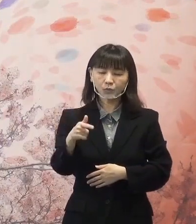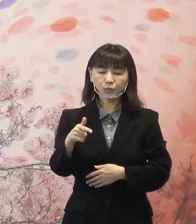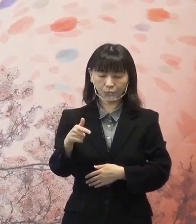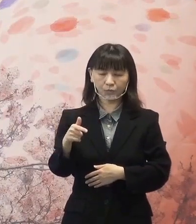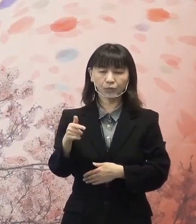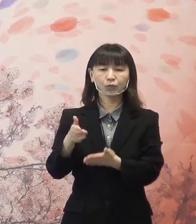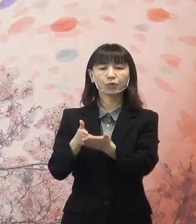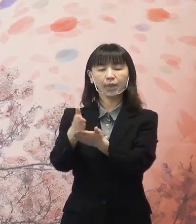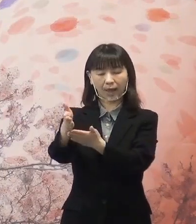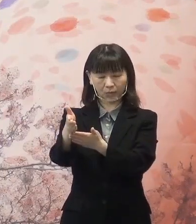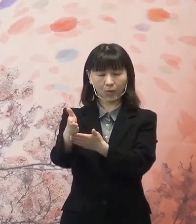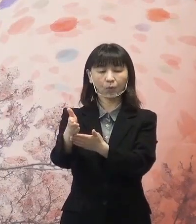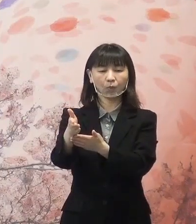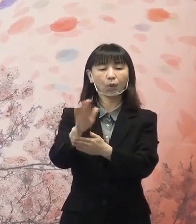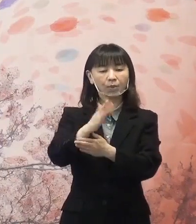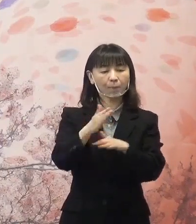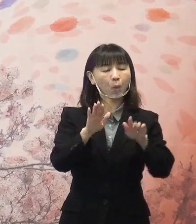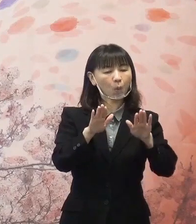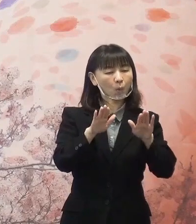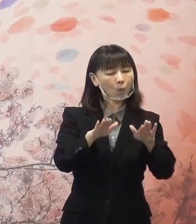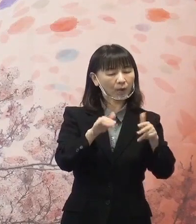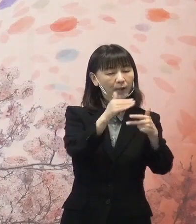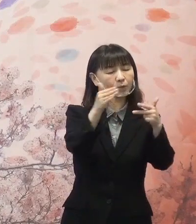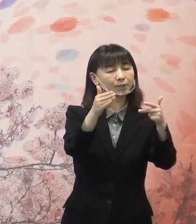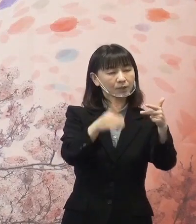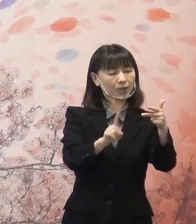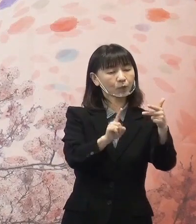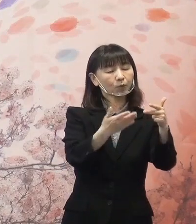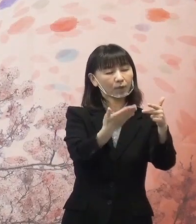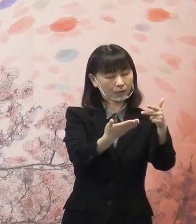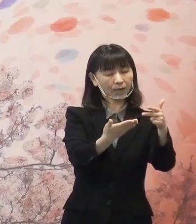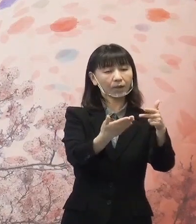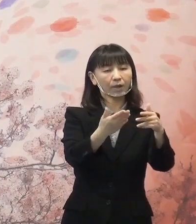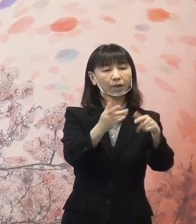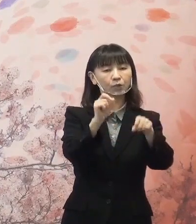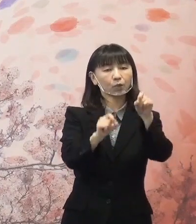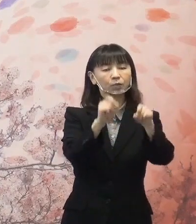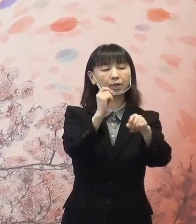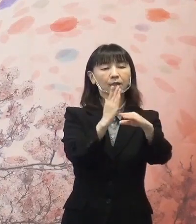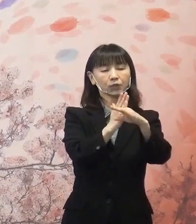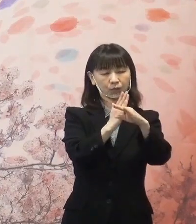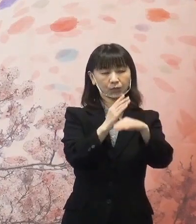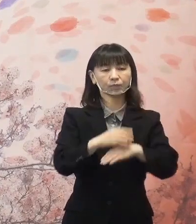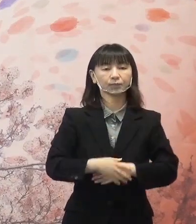ろになるところもあって、この施設がどうかというのは、ちょっとまだ調整中です。